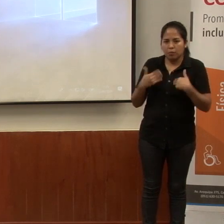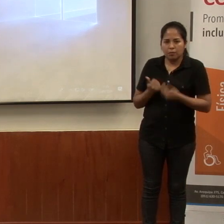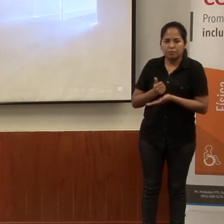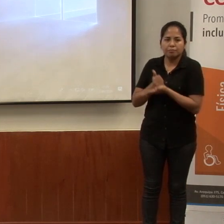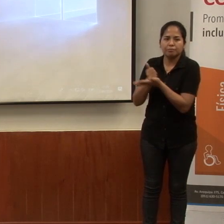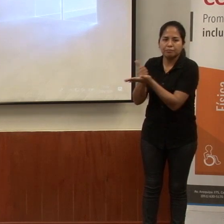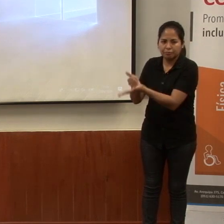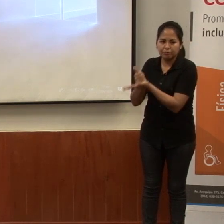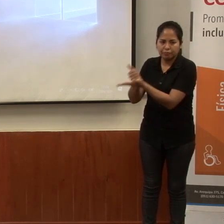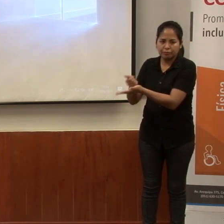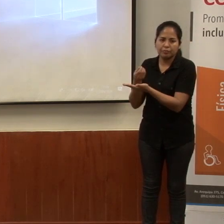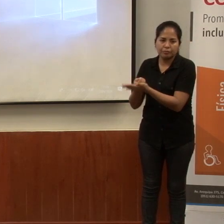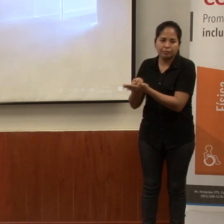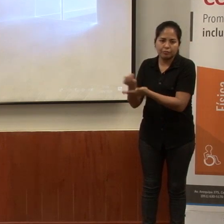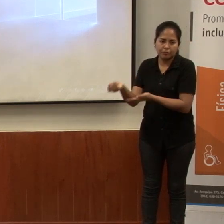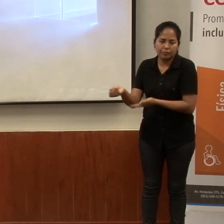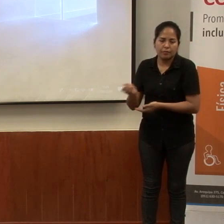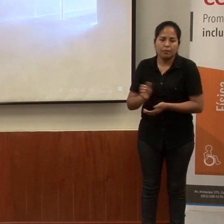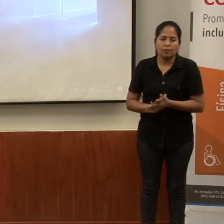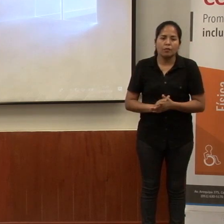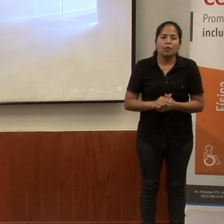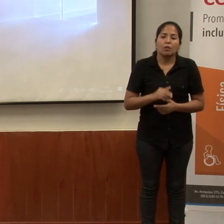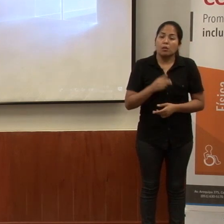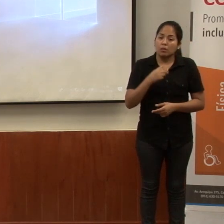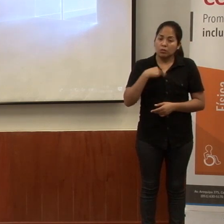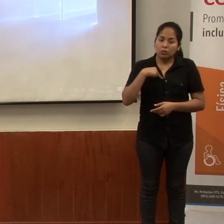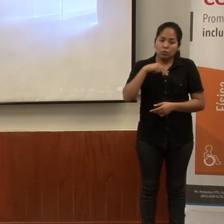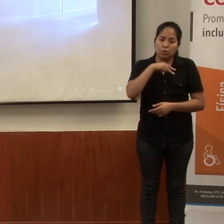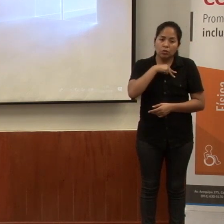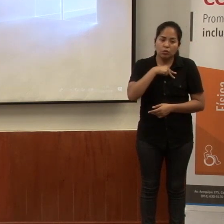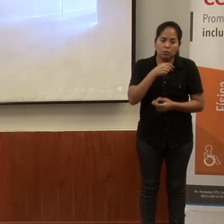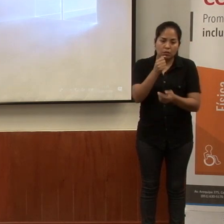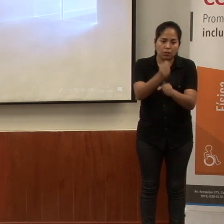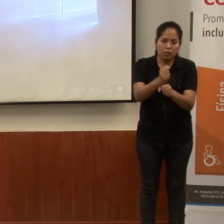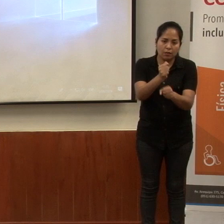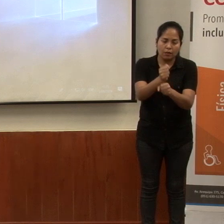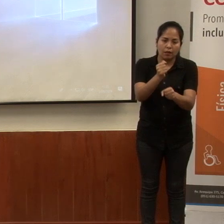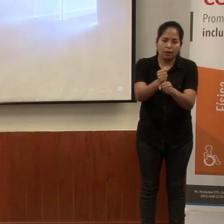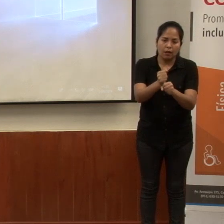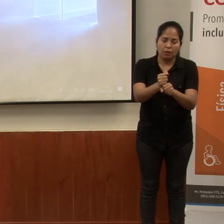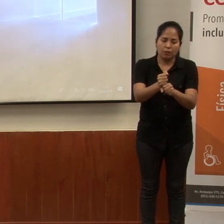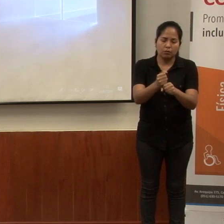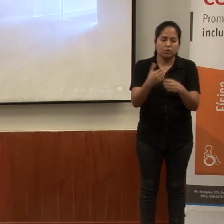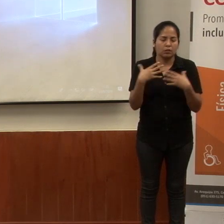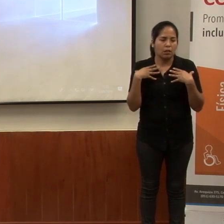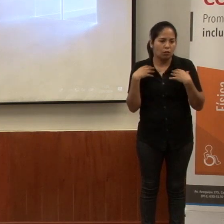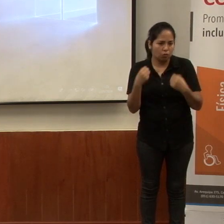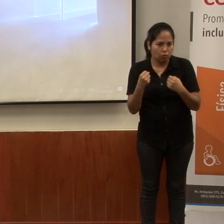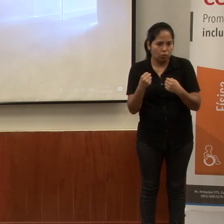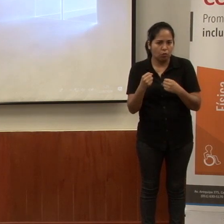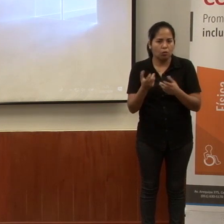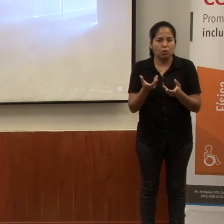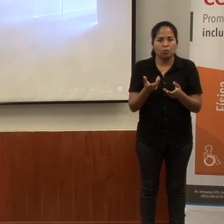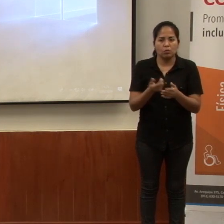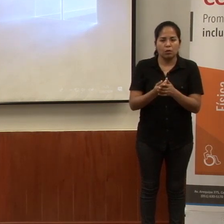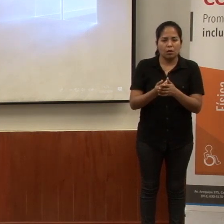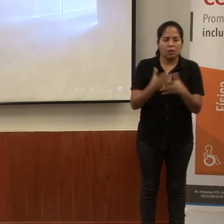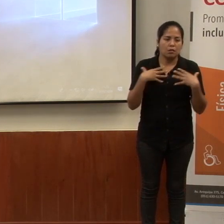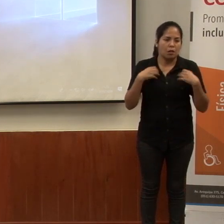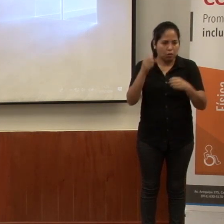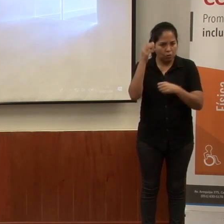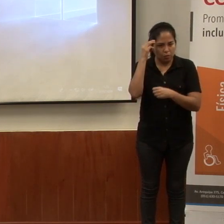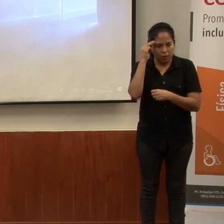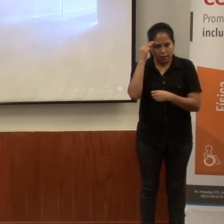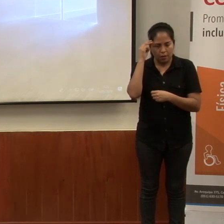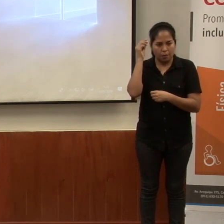uno. Entonces, estamos pues trabajando con salud sexual y reproductiva, con salud mental,